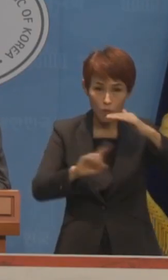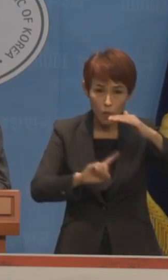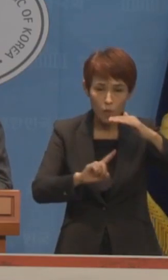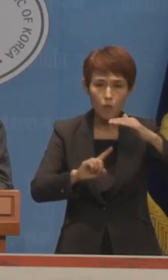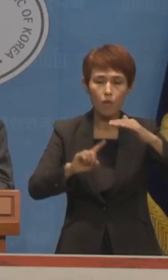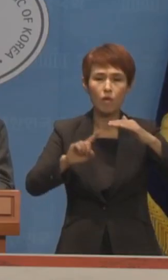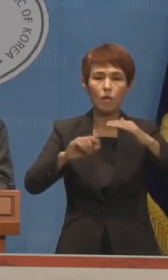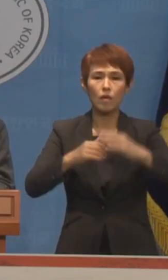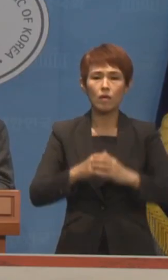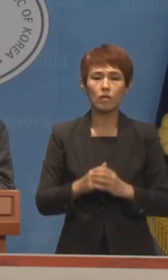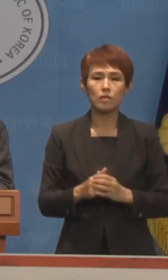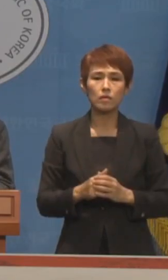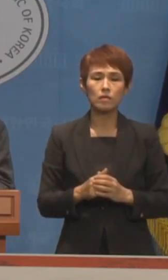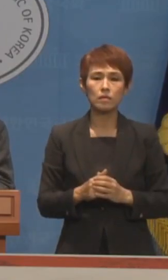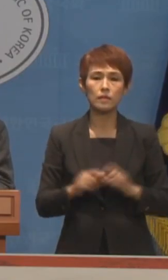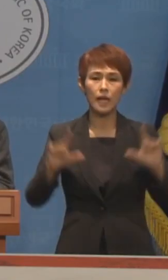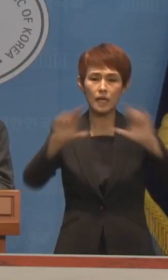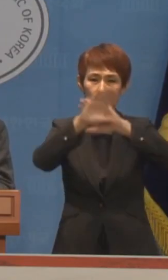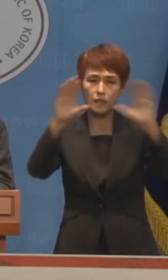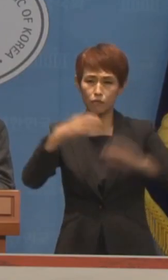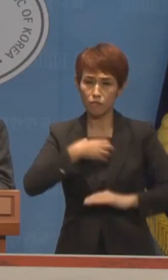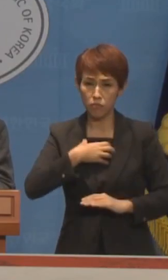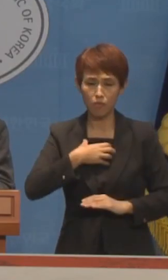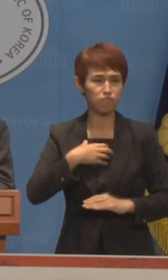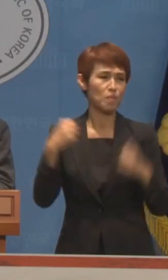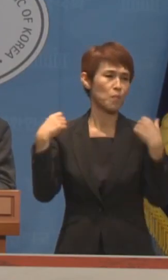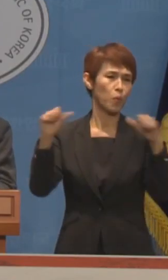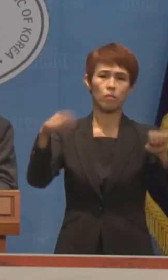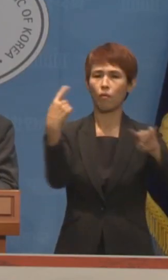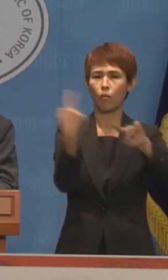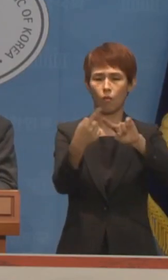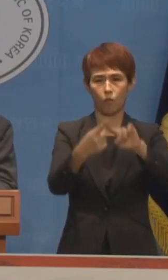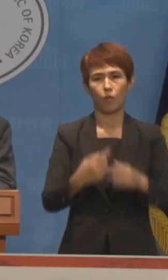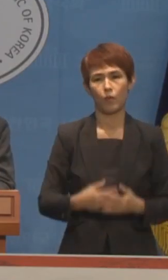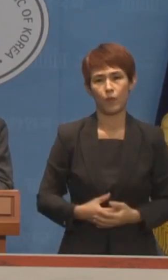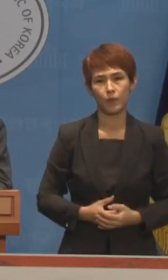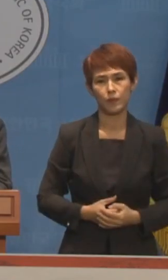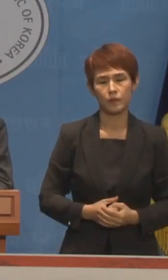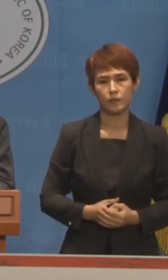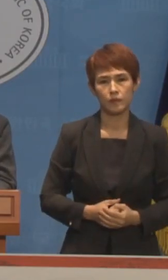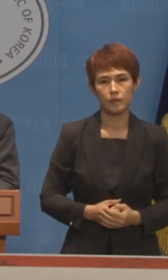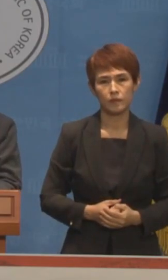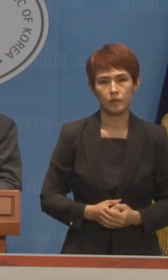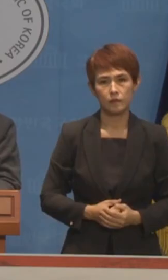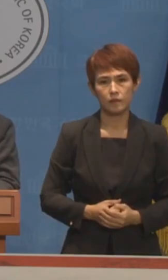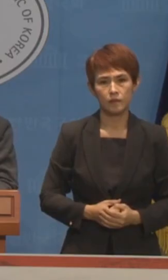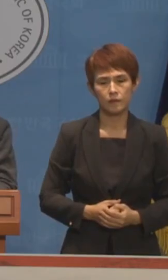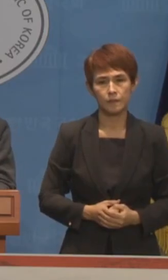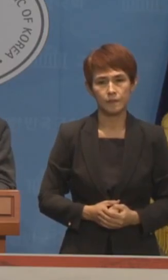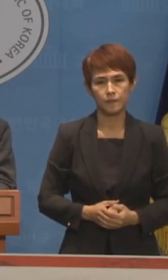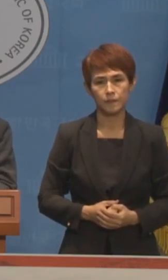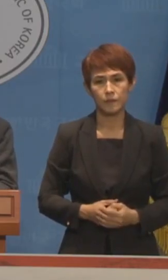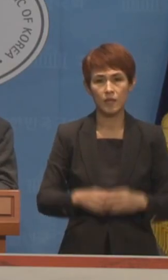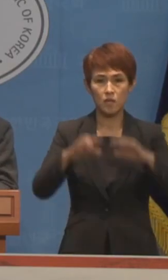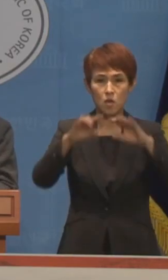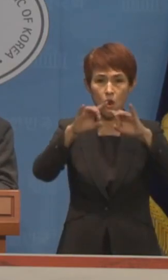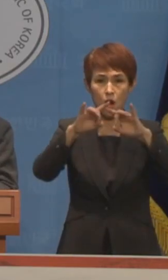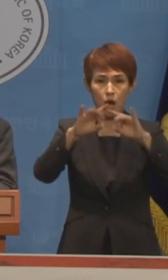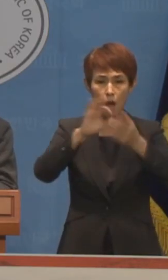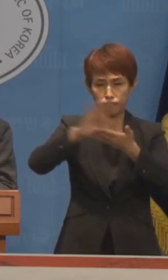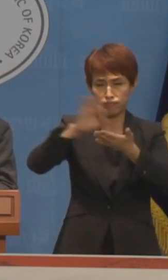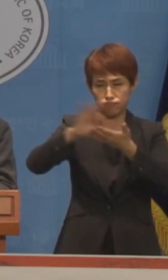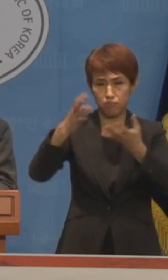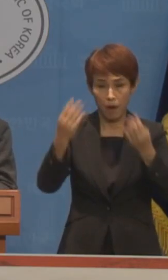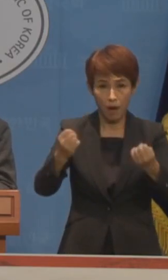대응을 포기하겠다는 선언과 마찬가지라고 생각합니다. 먼저 과도한 전력 수요의 척으로